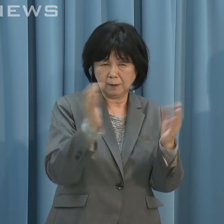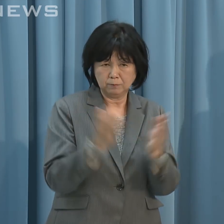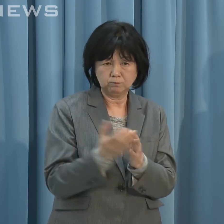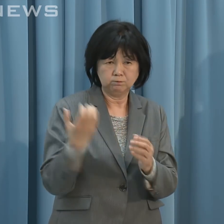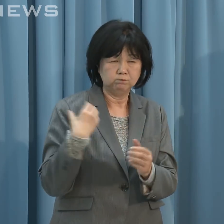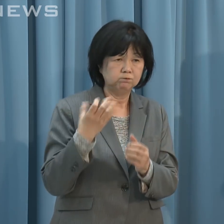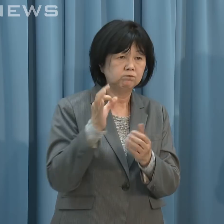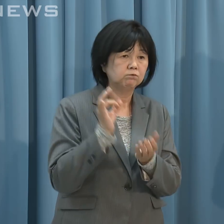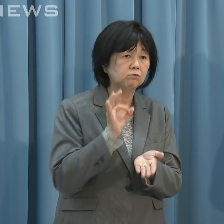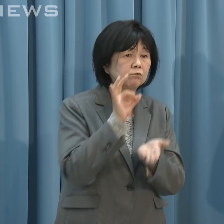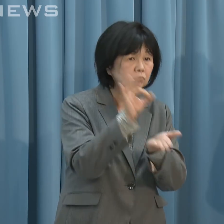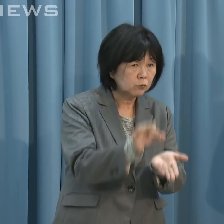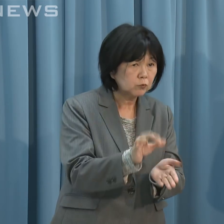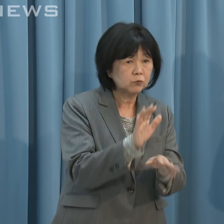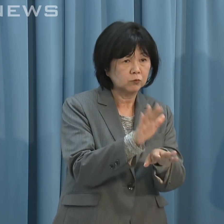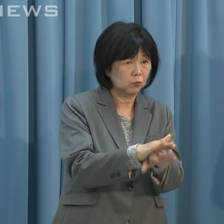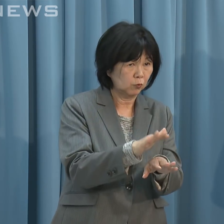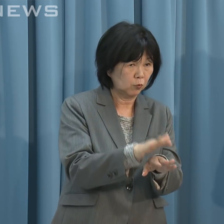から